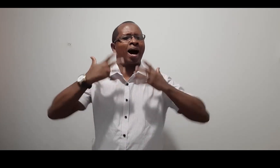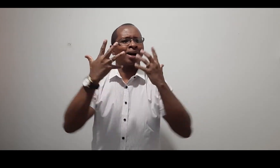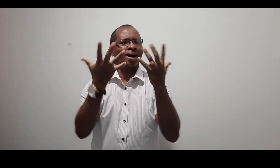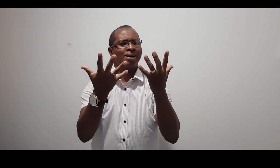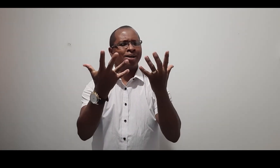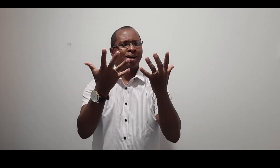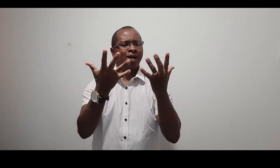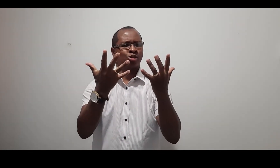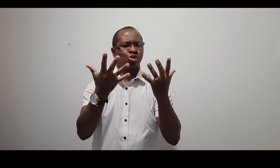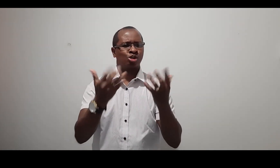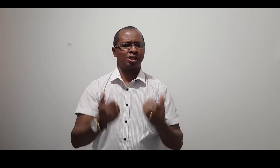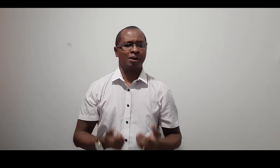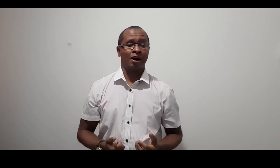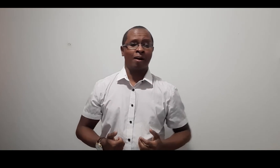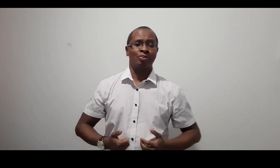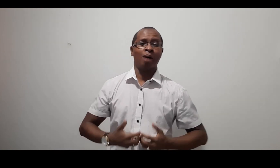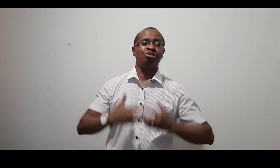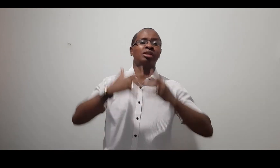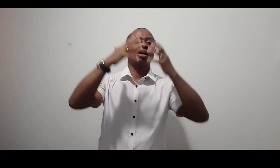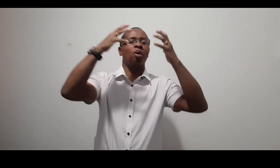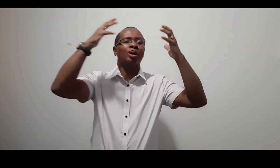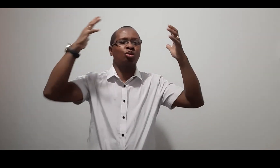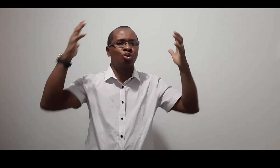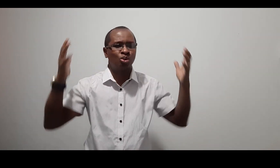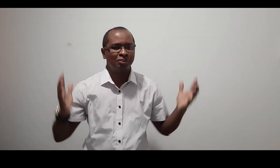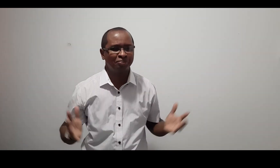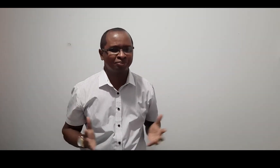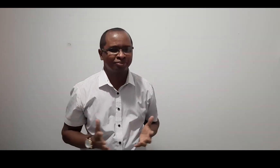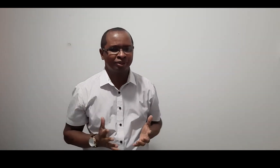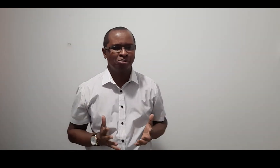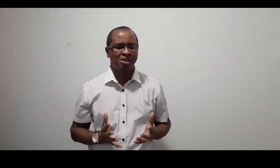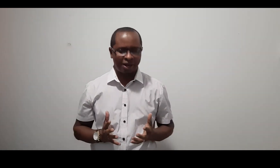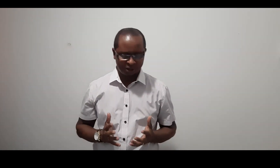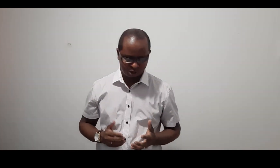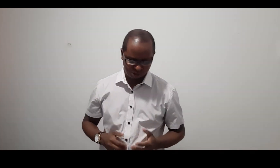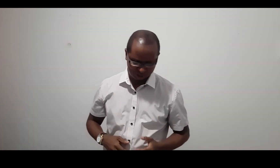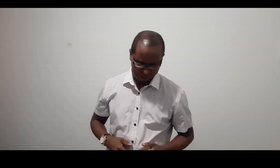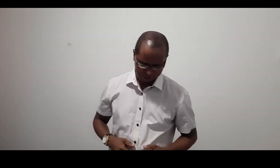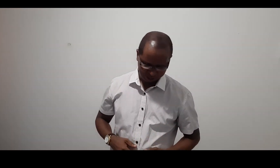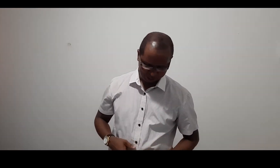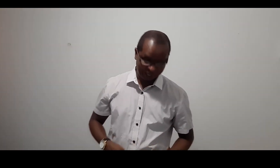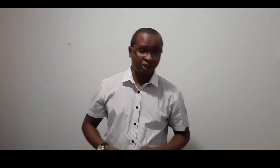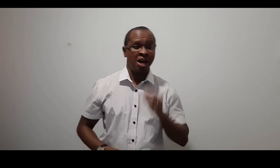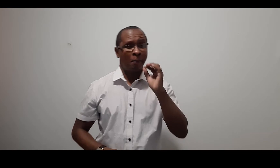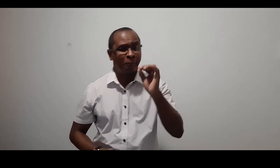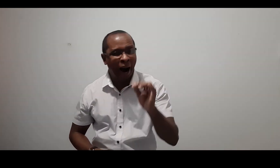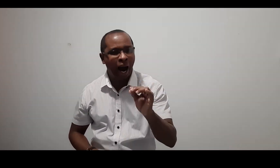mizara amy jesosy amy fiainanao manontolo. Mizara jesosy sady